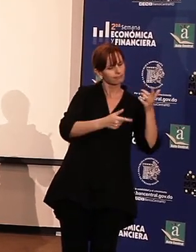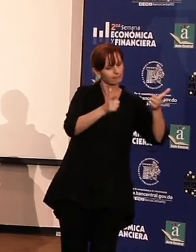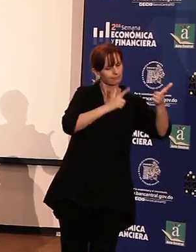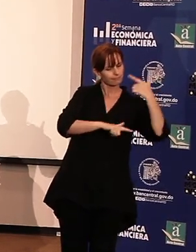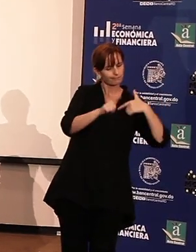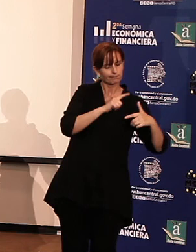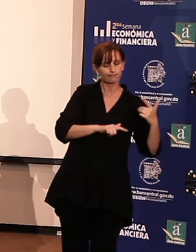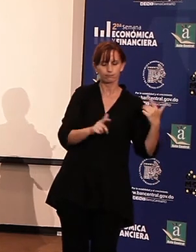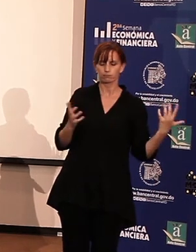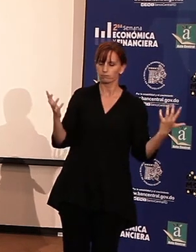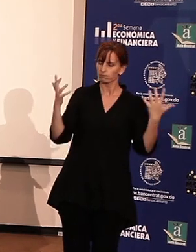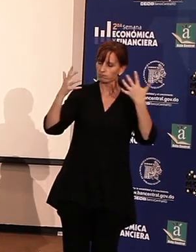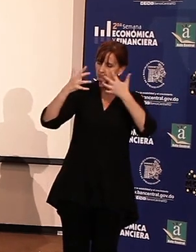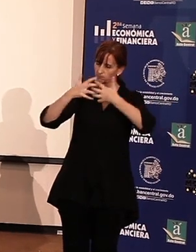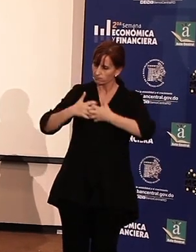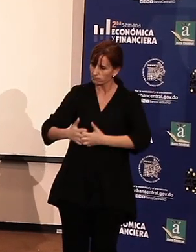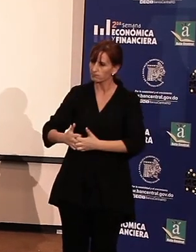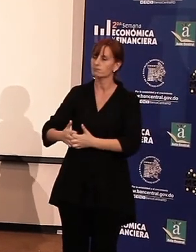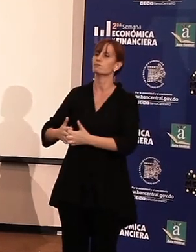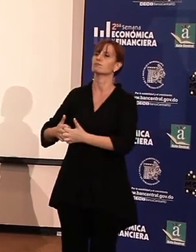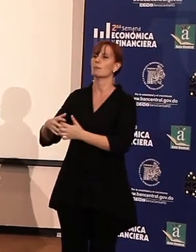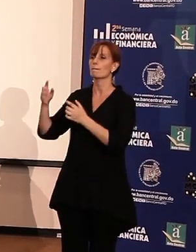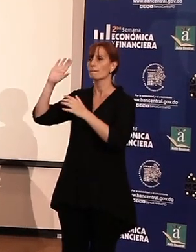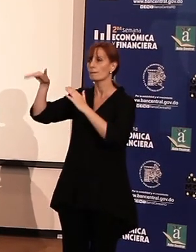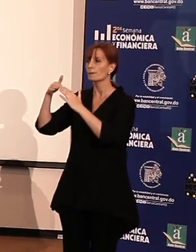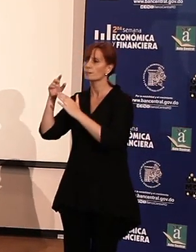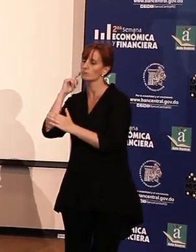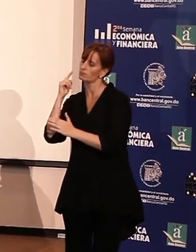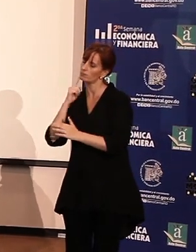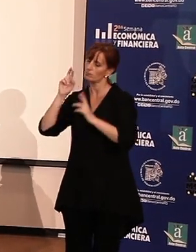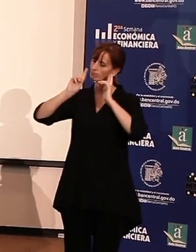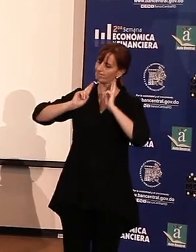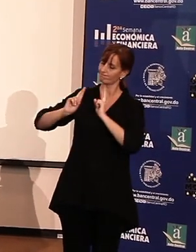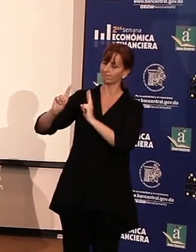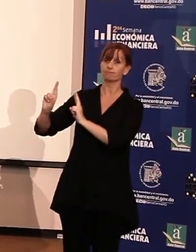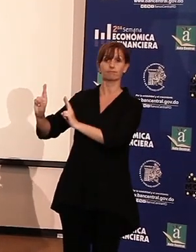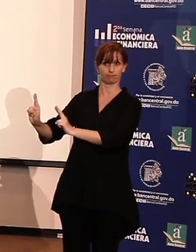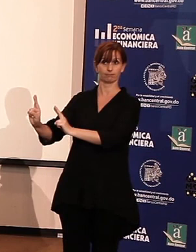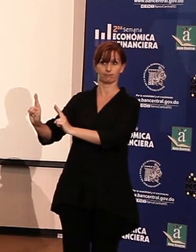respetuoso y falto de